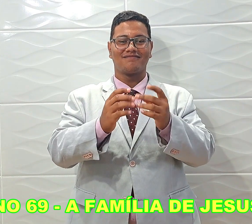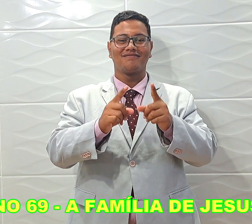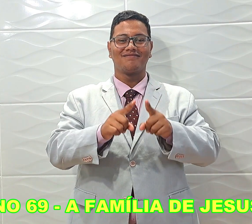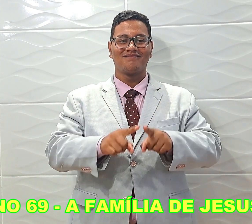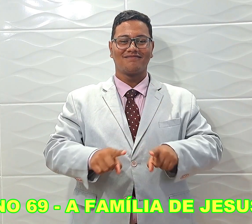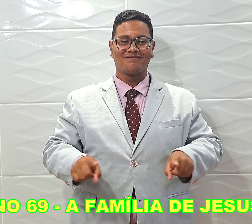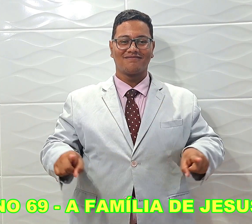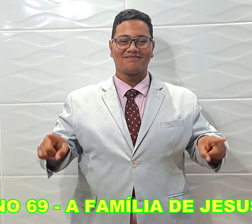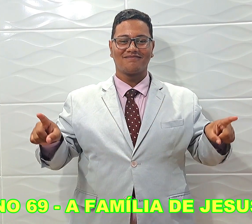Música